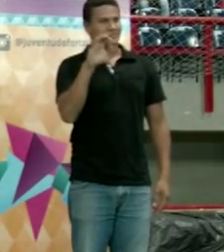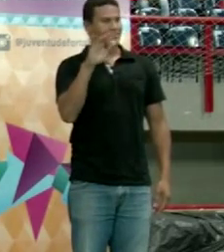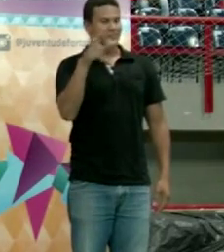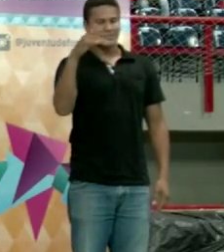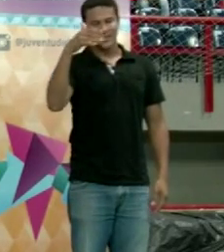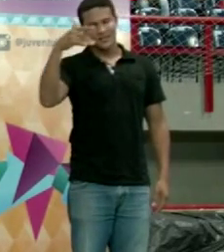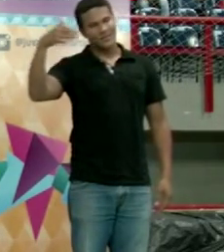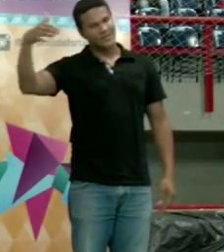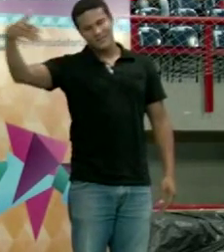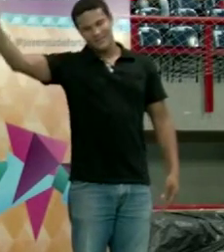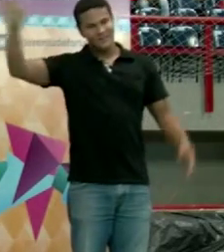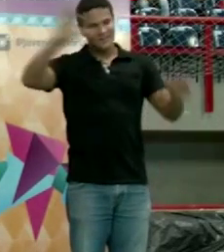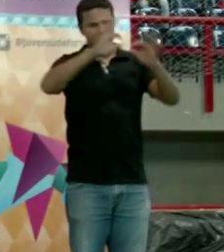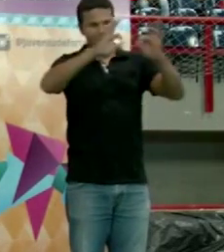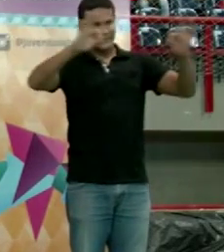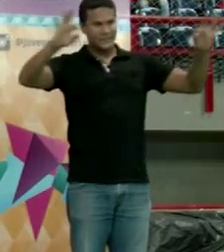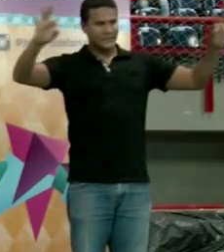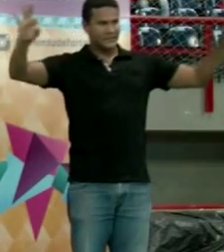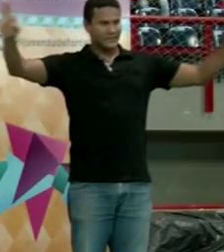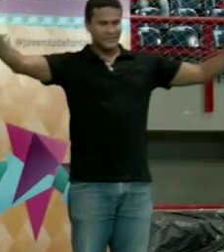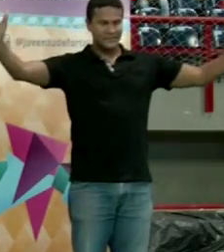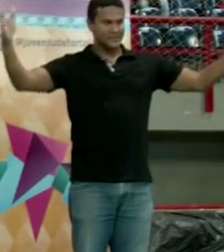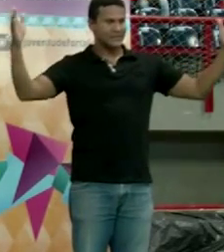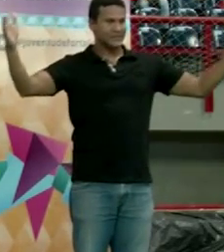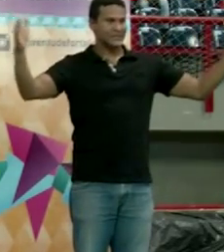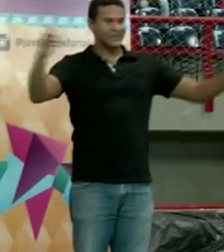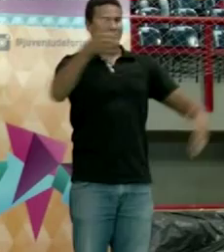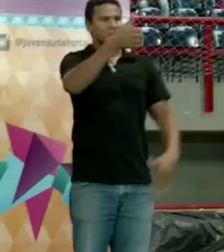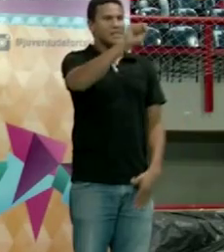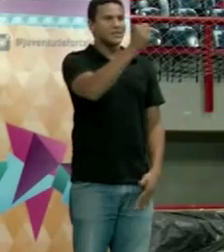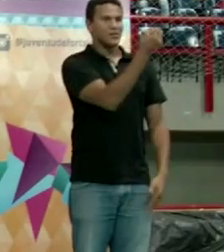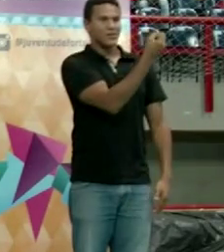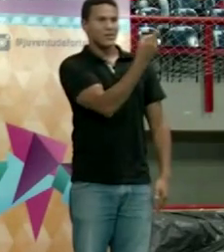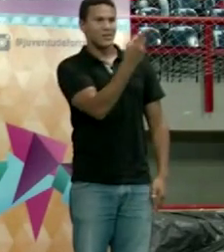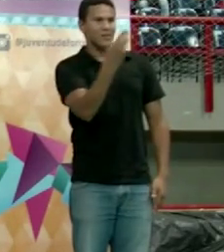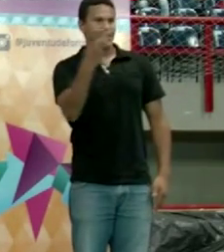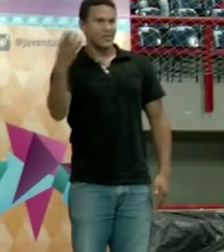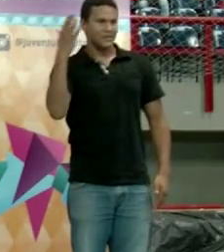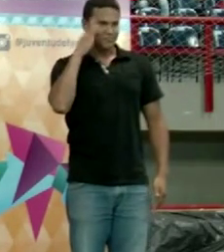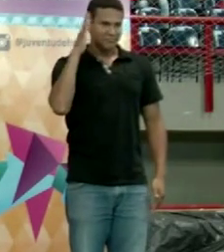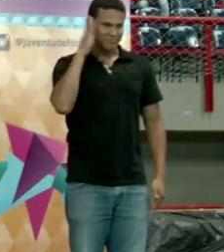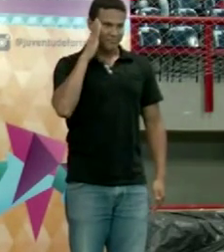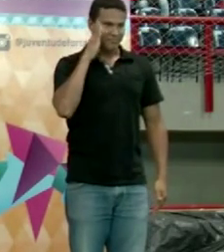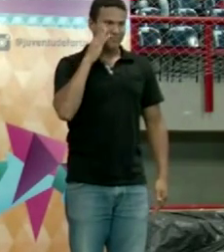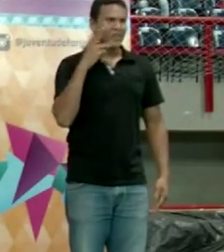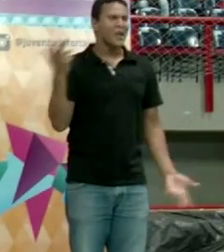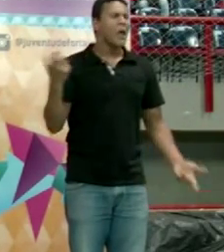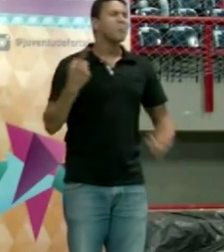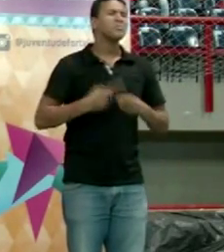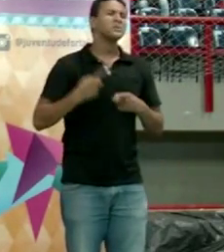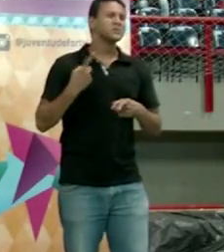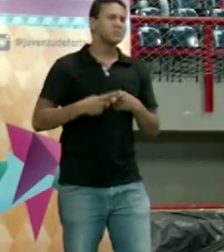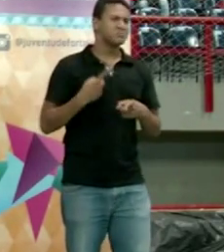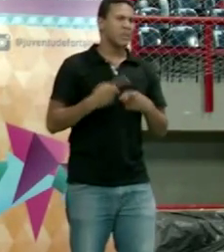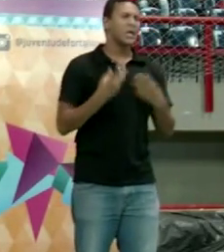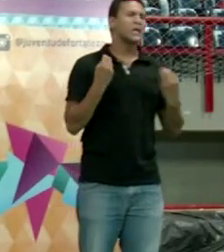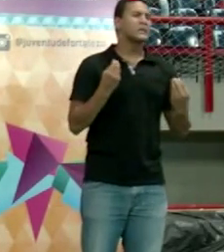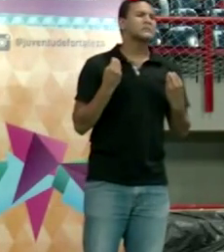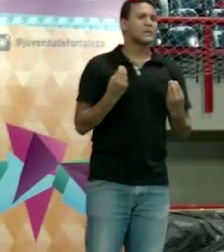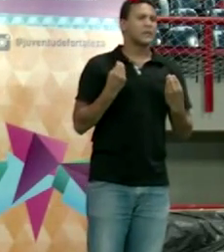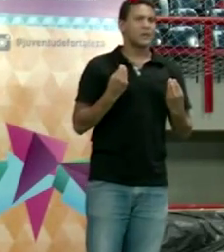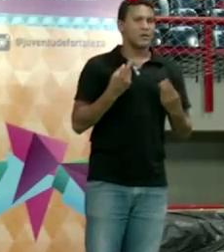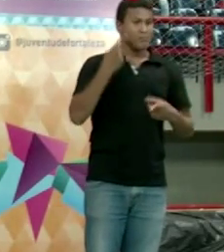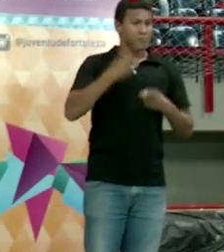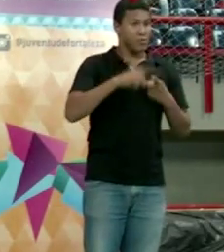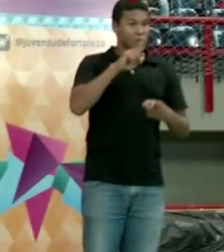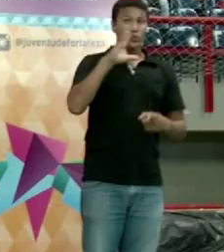Bragança e Bourbon. Eram 18 nomes que ele tinha. Para que isso? Para que todos esses nomes, que eram